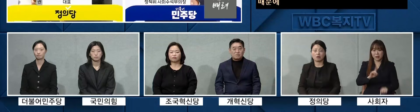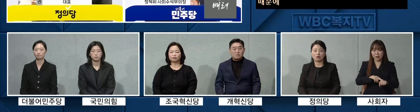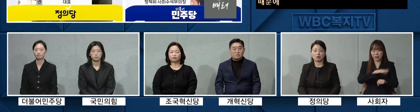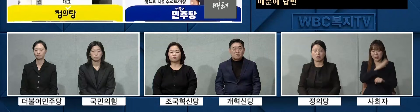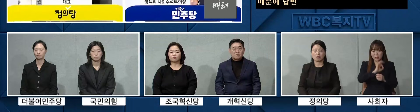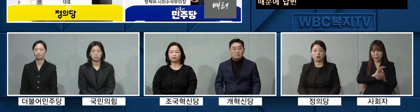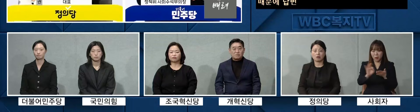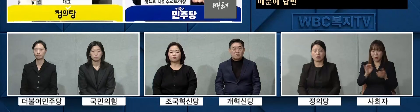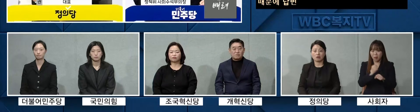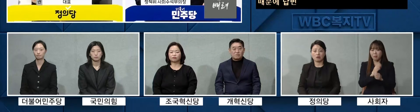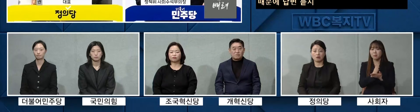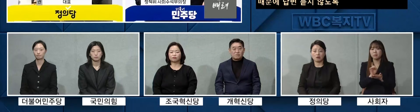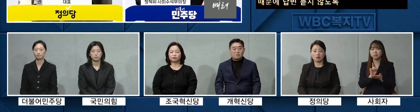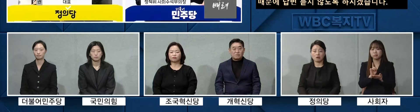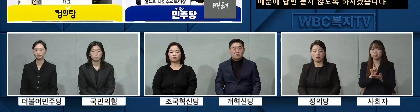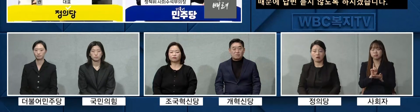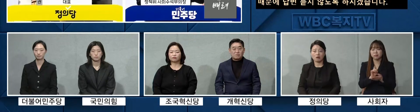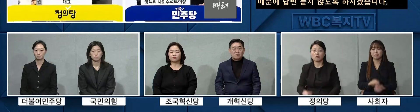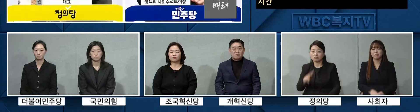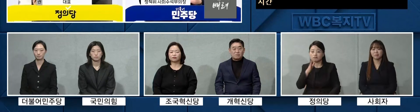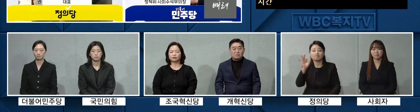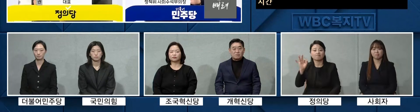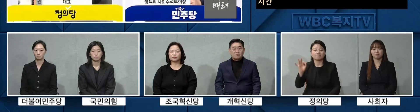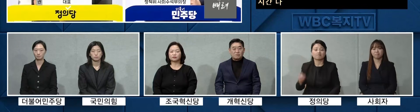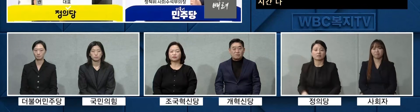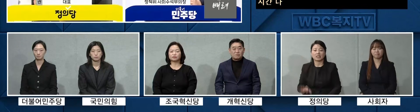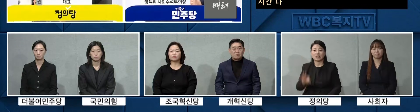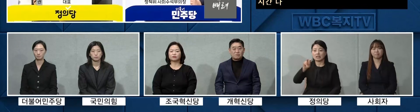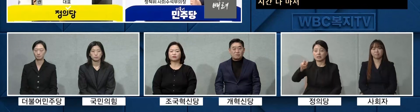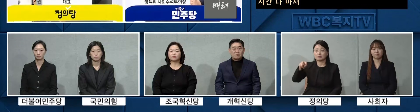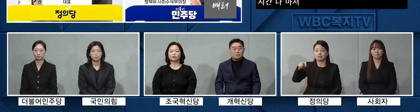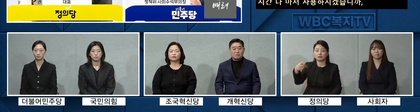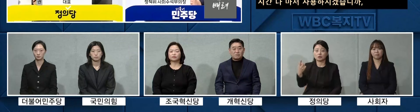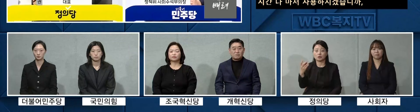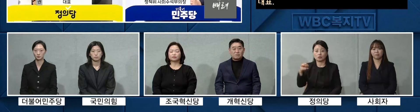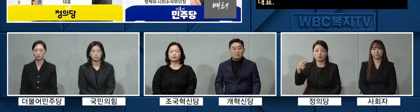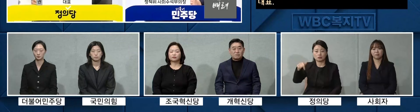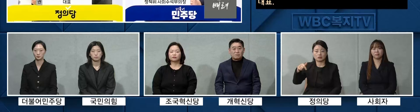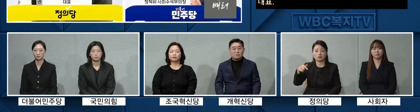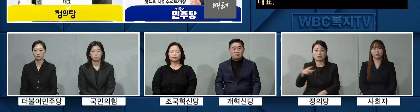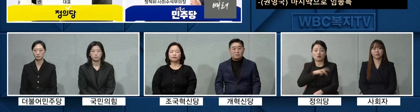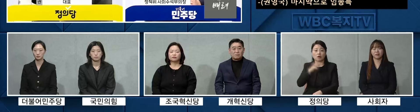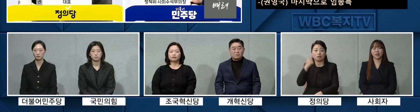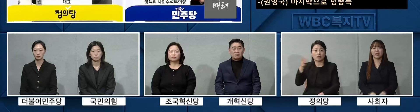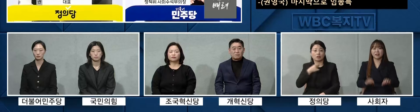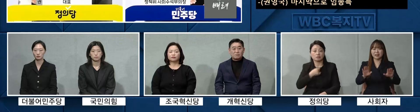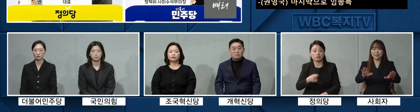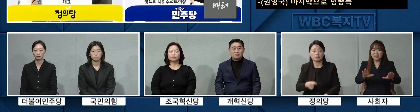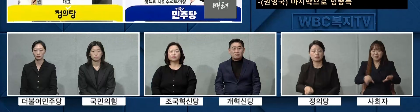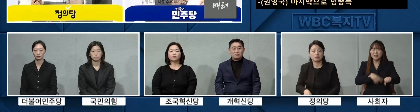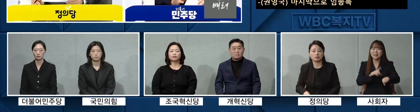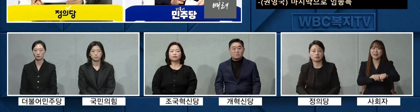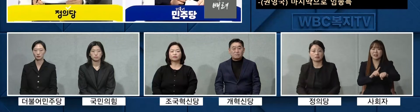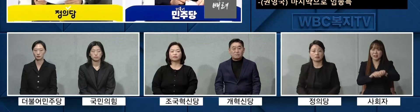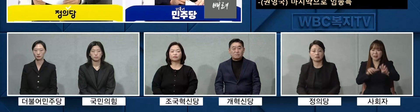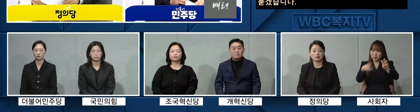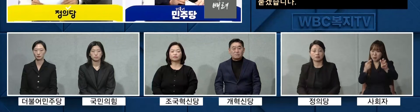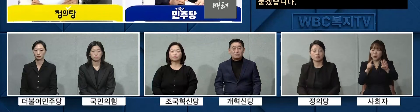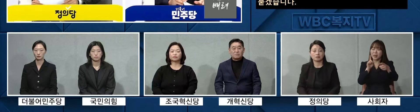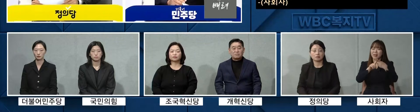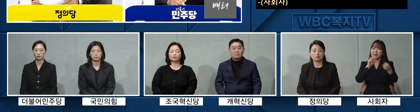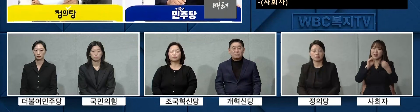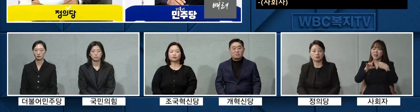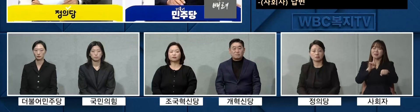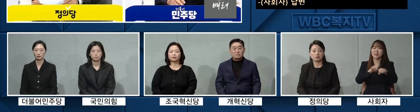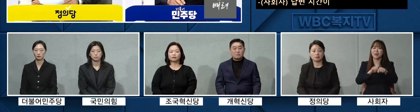사용하시겠습니까, 권영국 대표? 네, 마지막으로 임종덕 의원께 묻겠습니다. 실제 답변 시간이 보장이 되지 않기 때문에 질문을